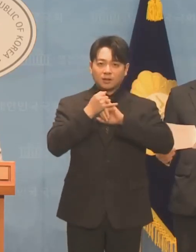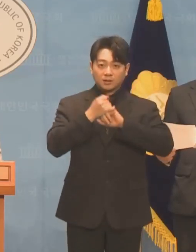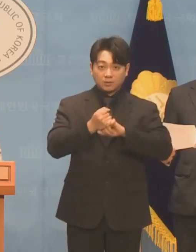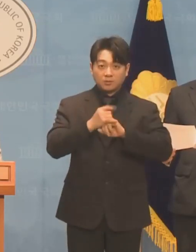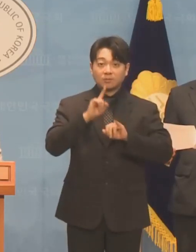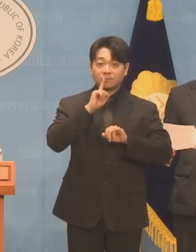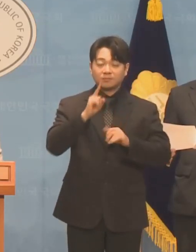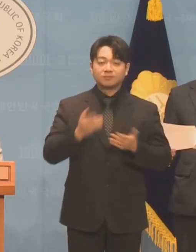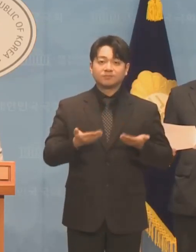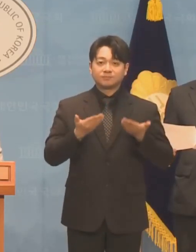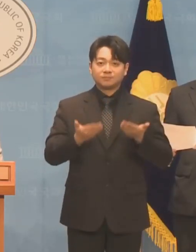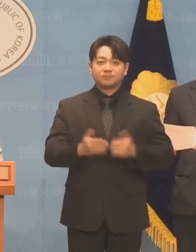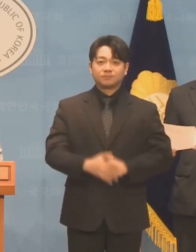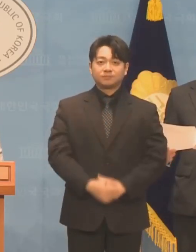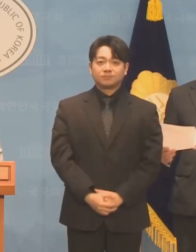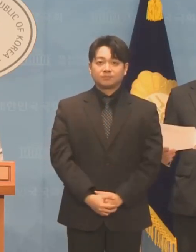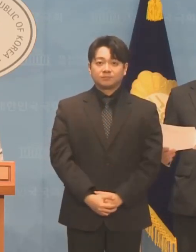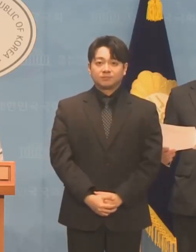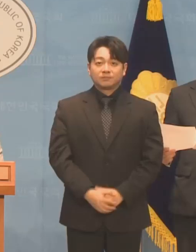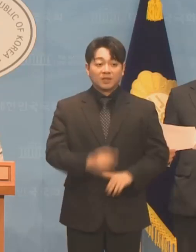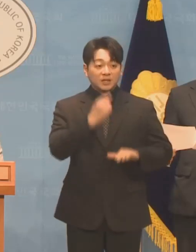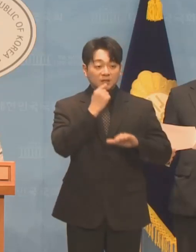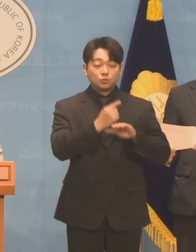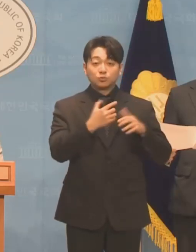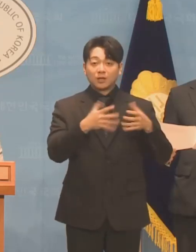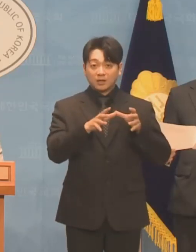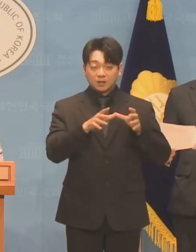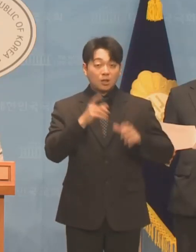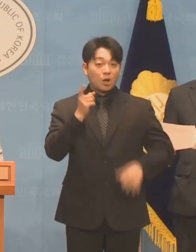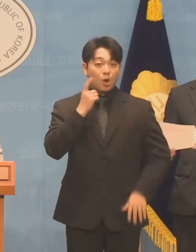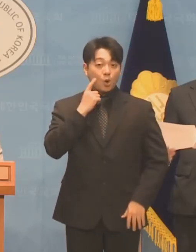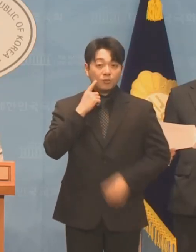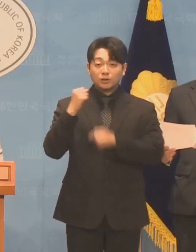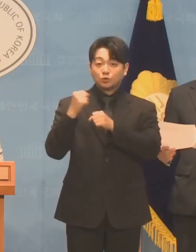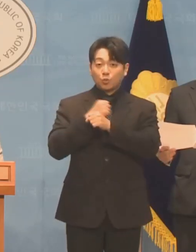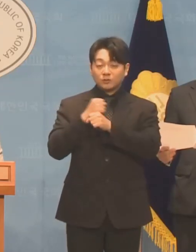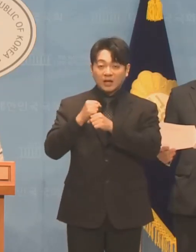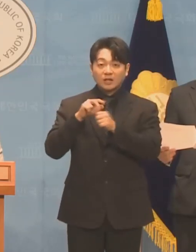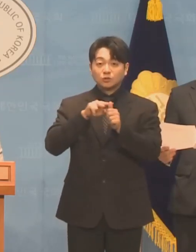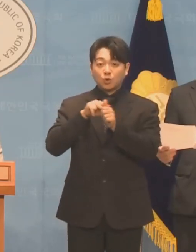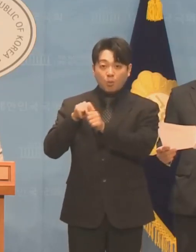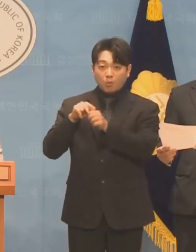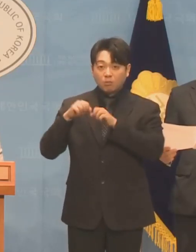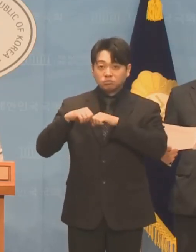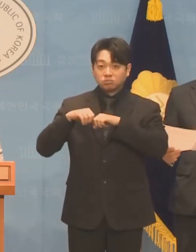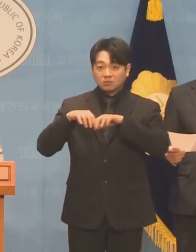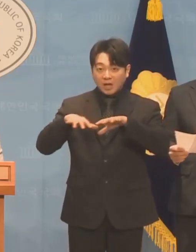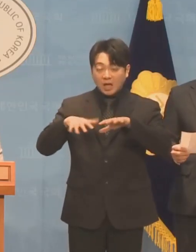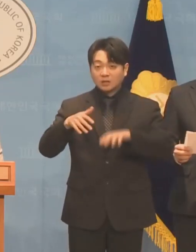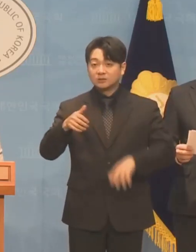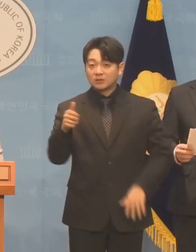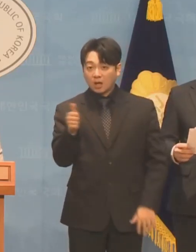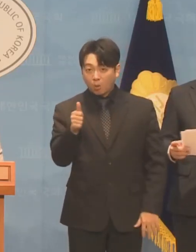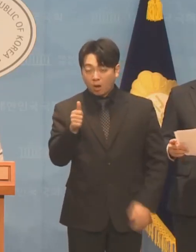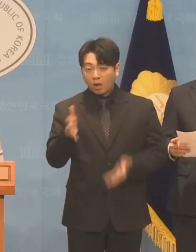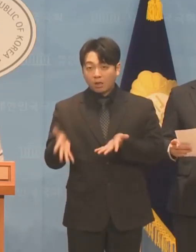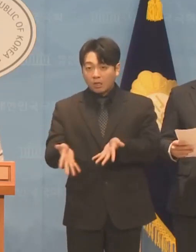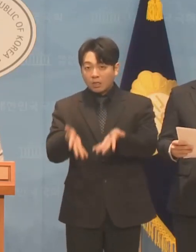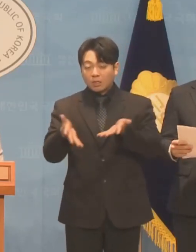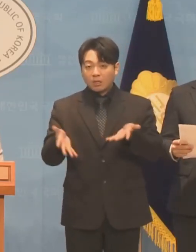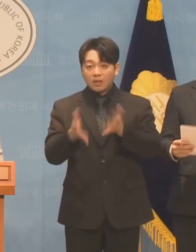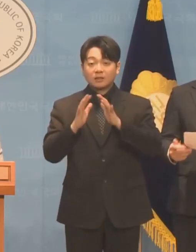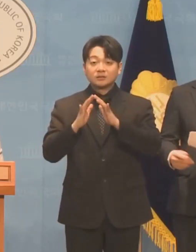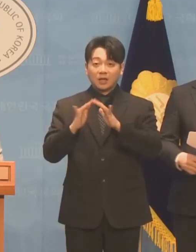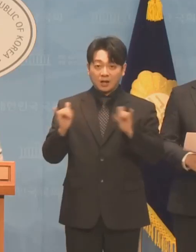한번 강조드립니다. 더불어민주당은 허위 조작 정보를 생성하거나 유포하는 자를 그리고 이를 방조하거나 학대 재생산하는